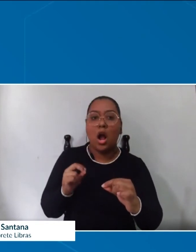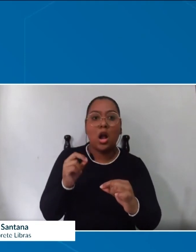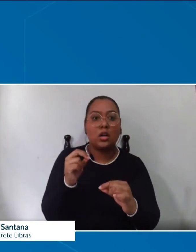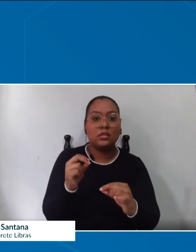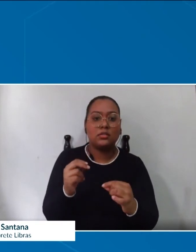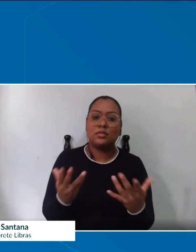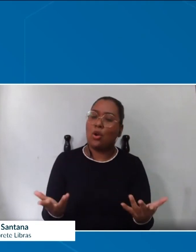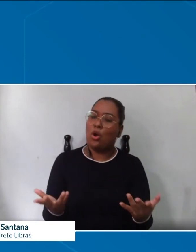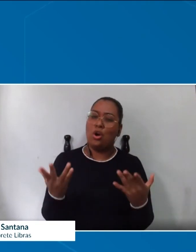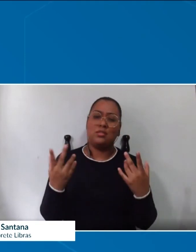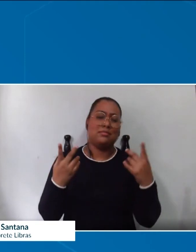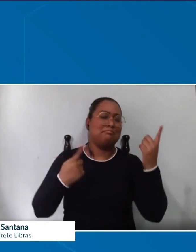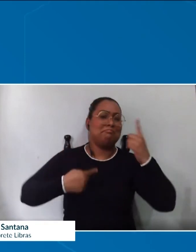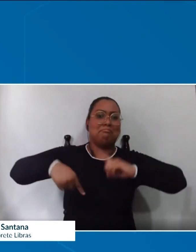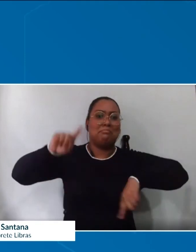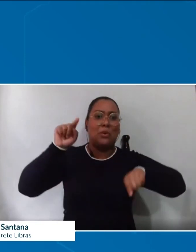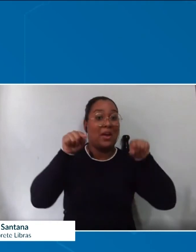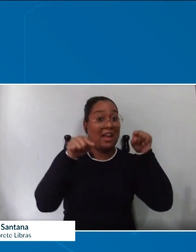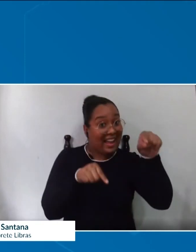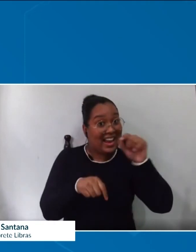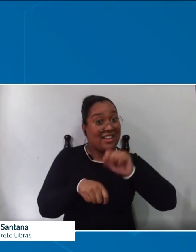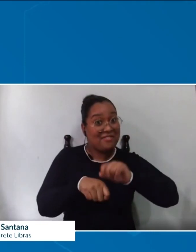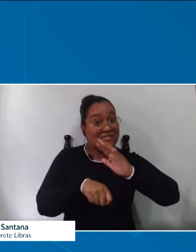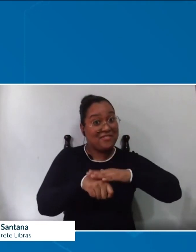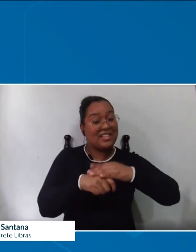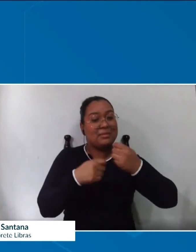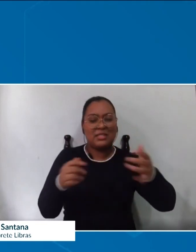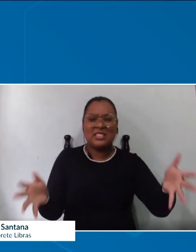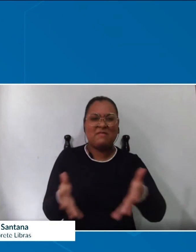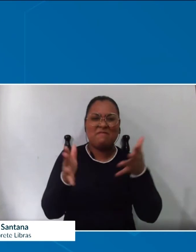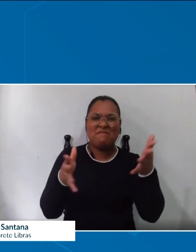precisa incentivar para que esses cientistas fiquem no Brasil.